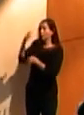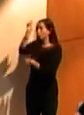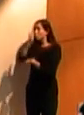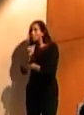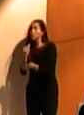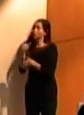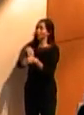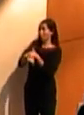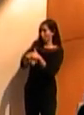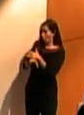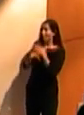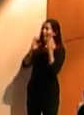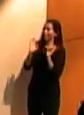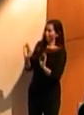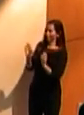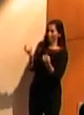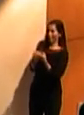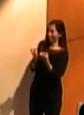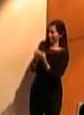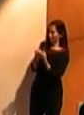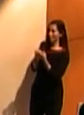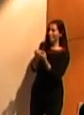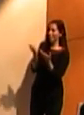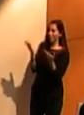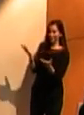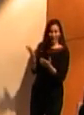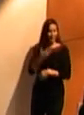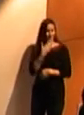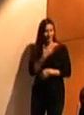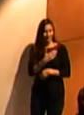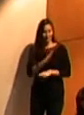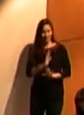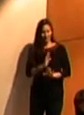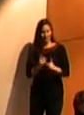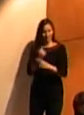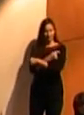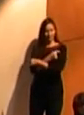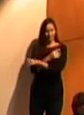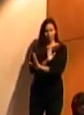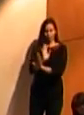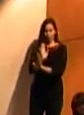par exemple, pardon. Oui, je veux bien, merci. On s'est inversé, mais c'est pas grave.